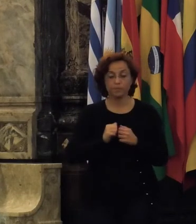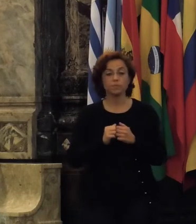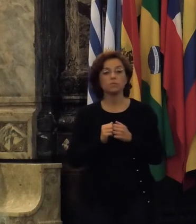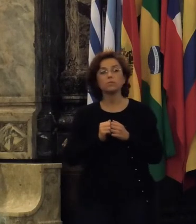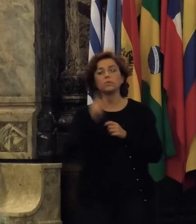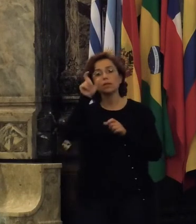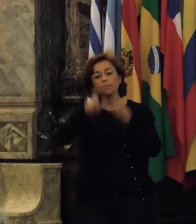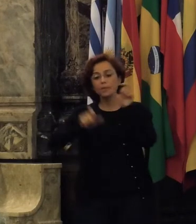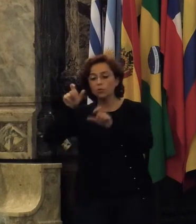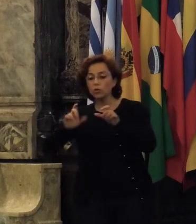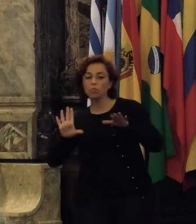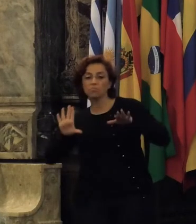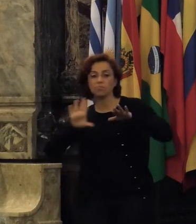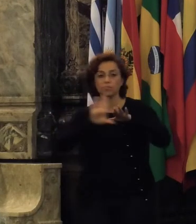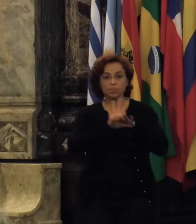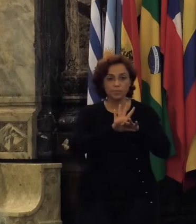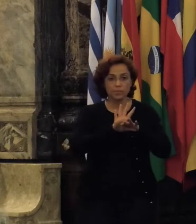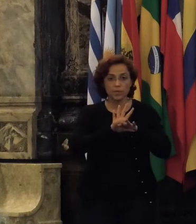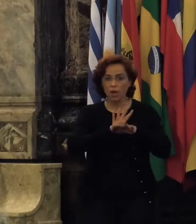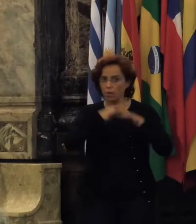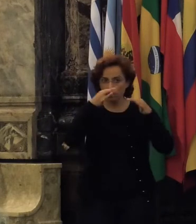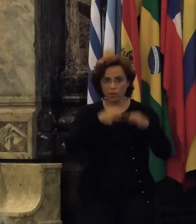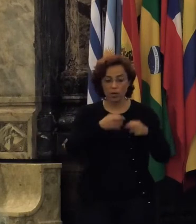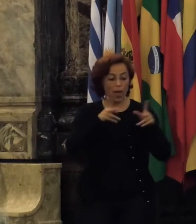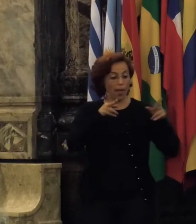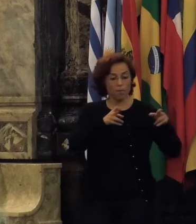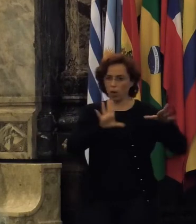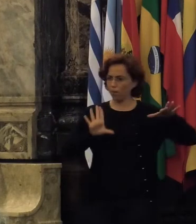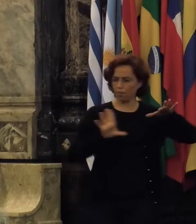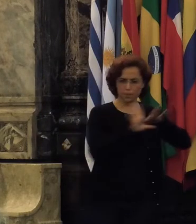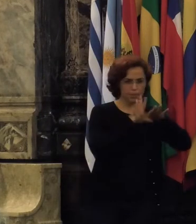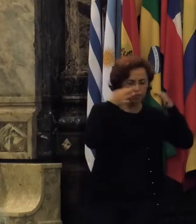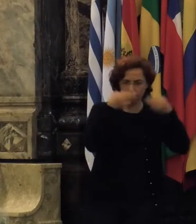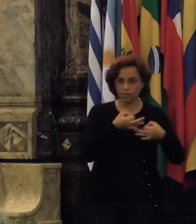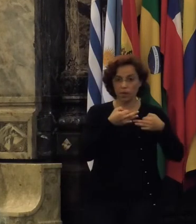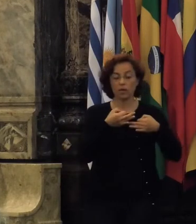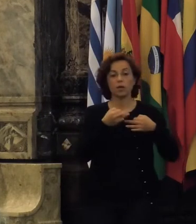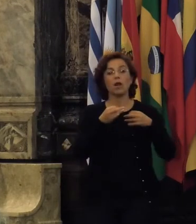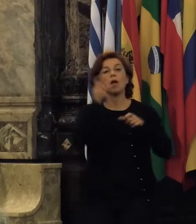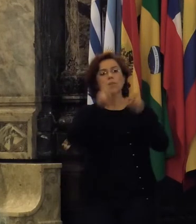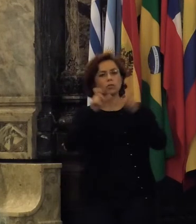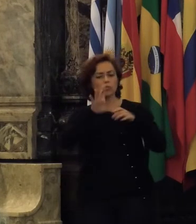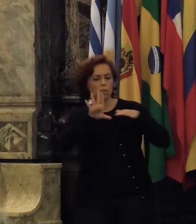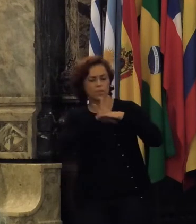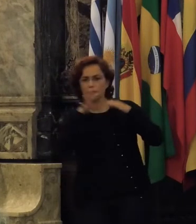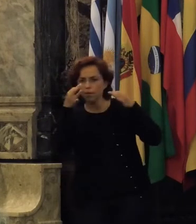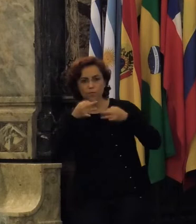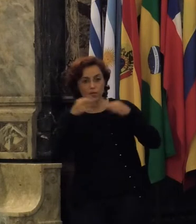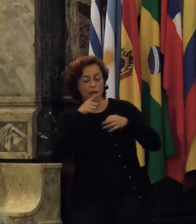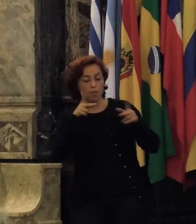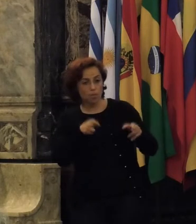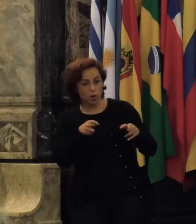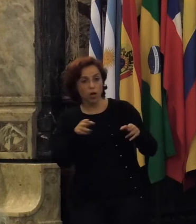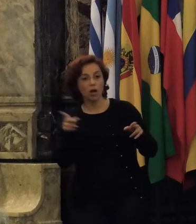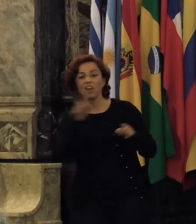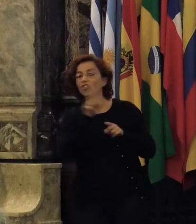Quienes coinciden de manera demasiado plena con la época, quienes concuerdan perfectamente con ella, no